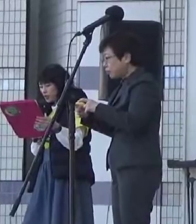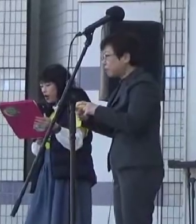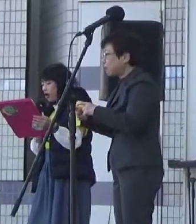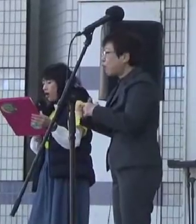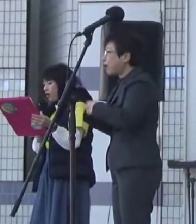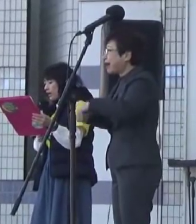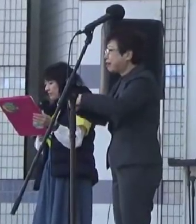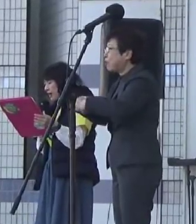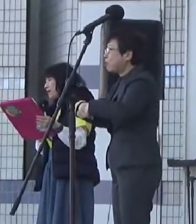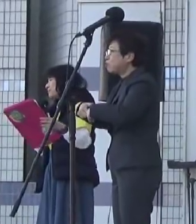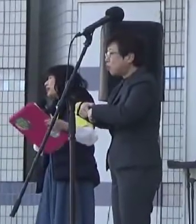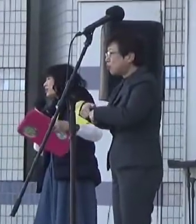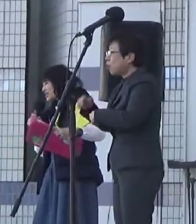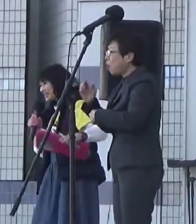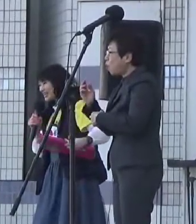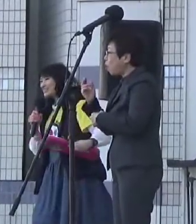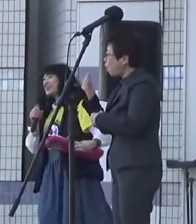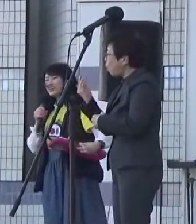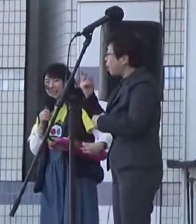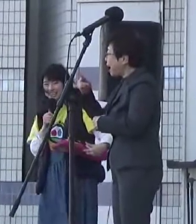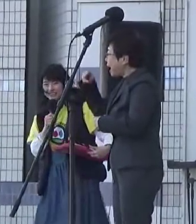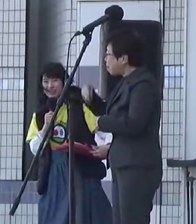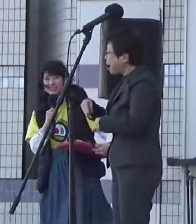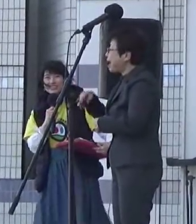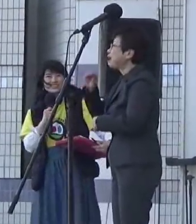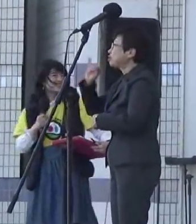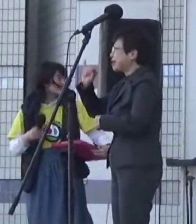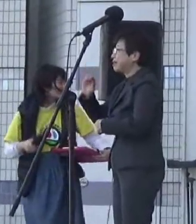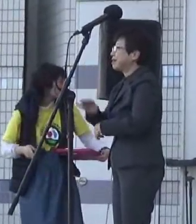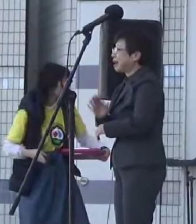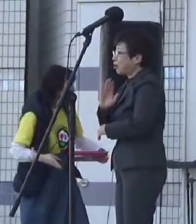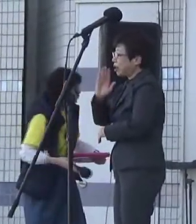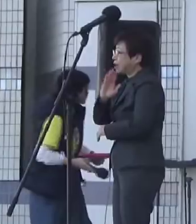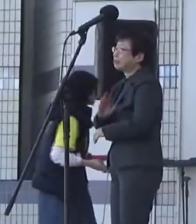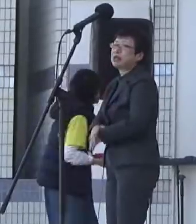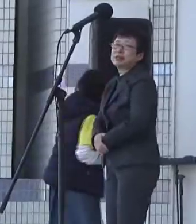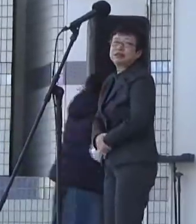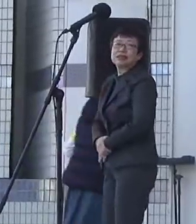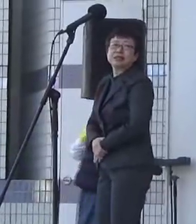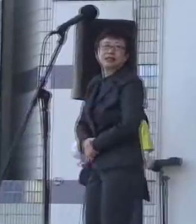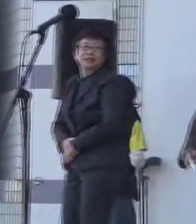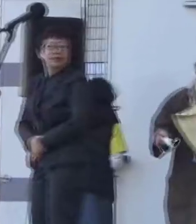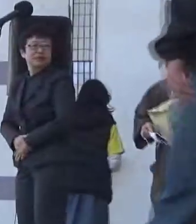東ブロックの穂川美恵子さんです。お願いします